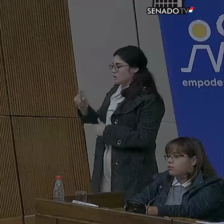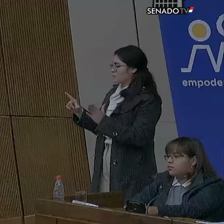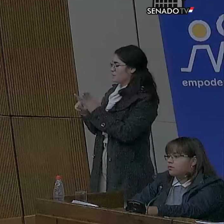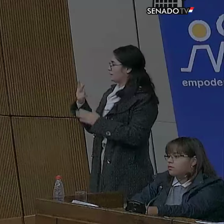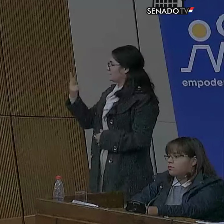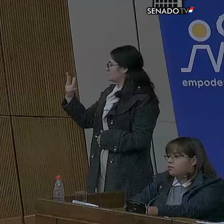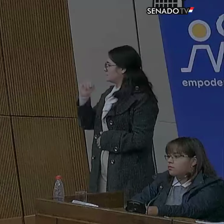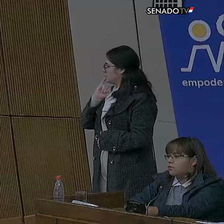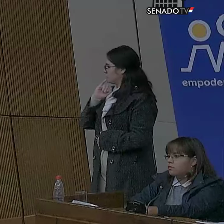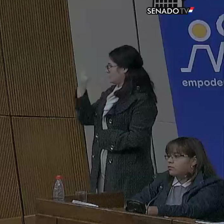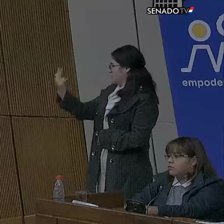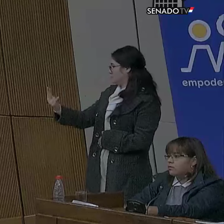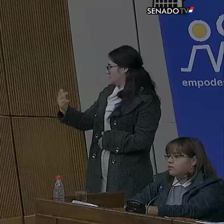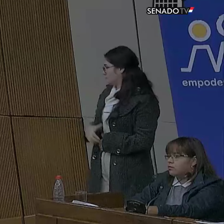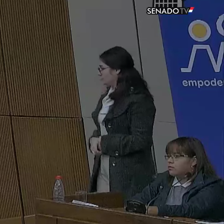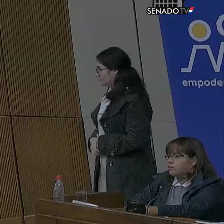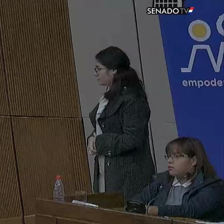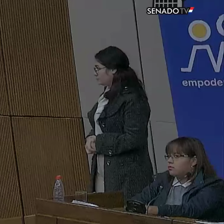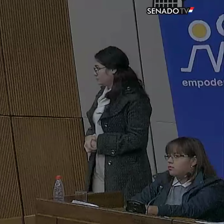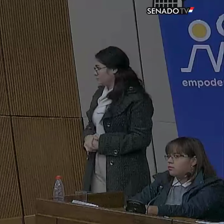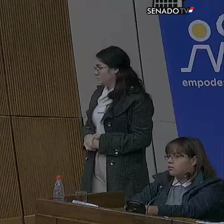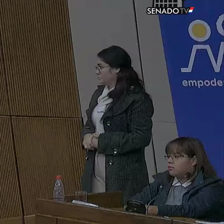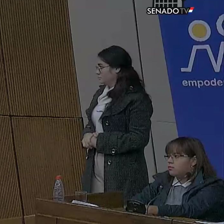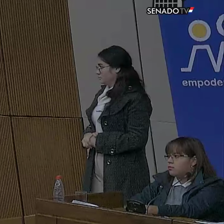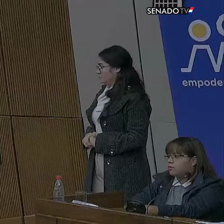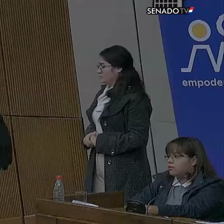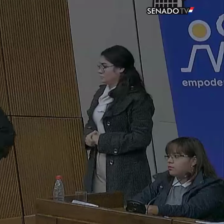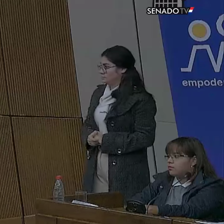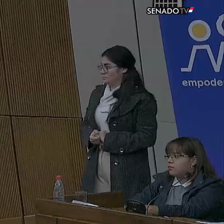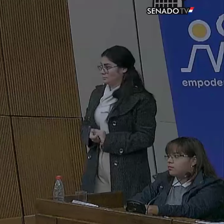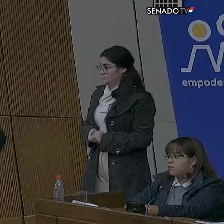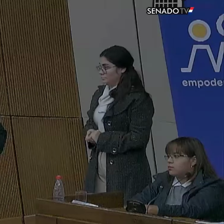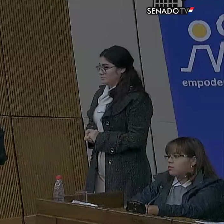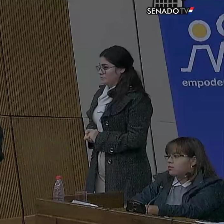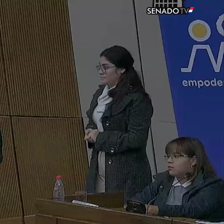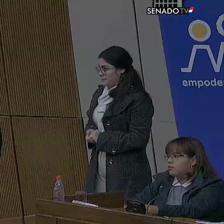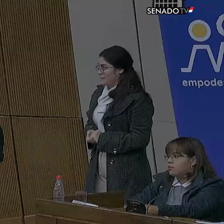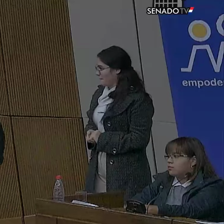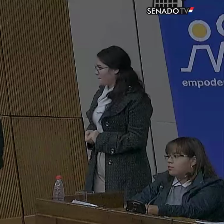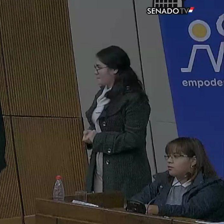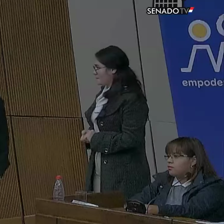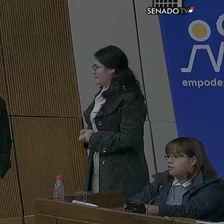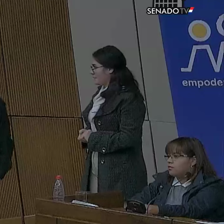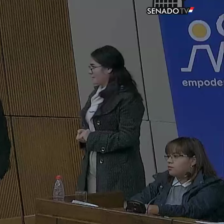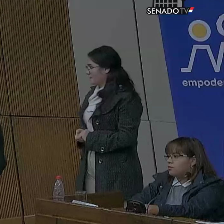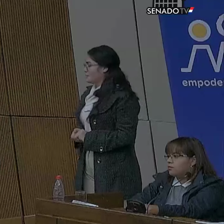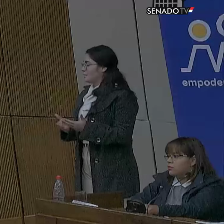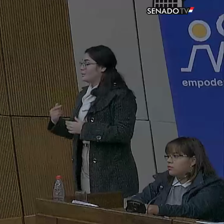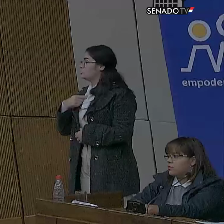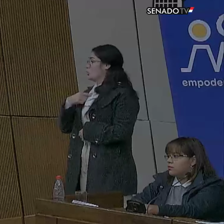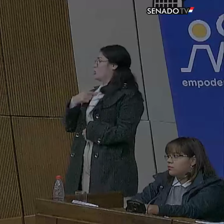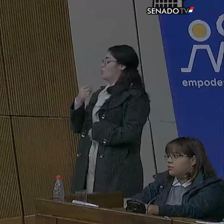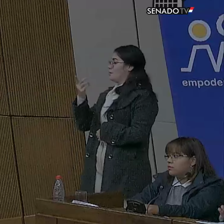piensa que debe haber intérprete en cada sector, tres, dice. Y también la fundación pide que, por favor, que haya tres intérpretes para poder relevarnos y ayudarnos a todo,